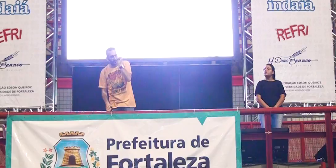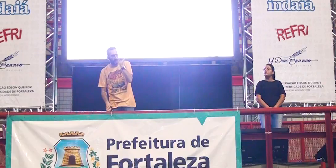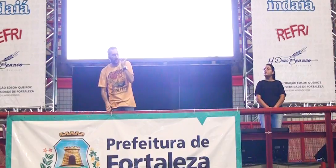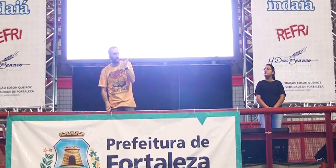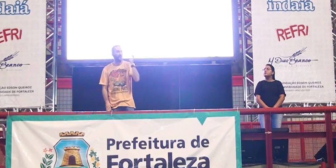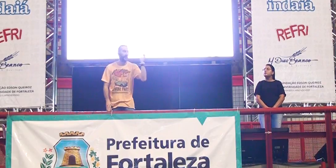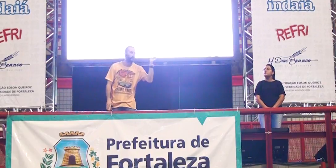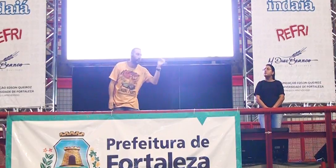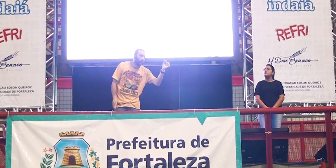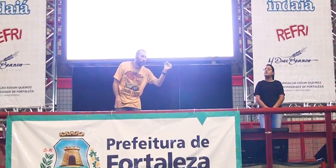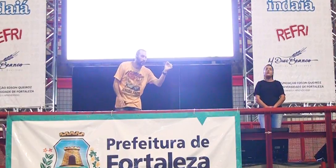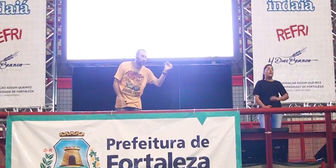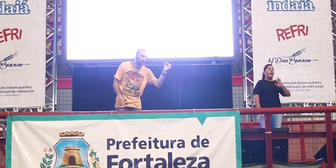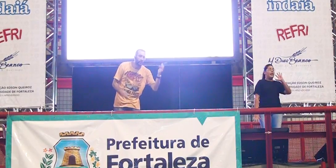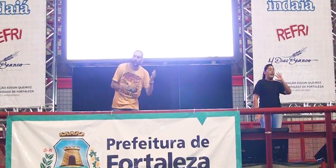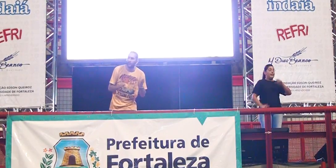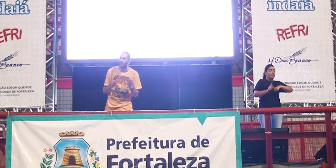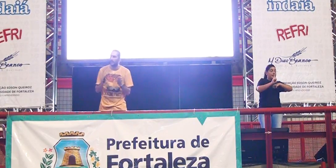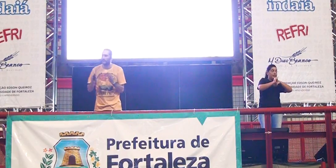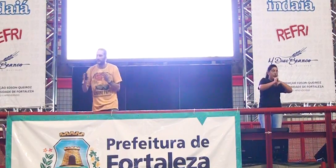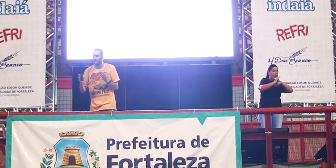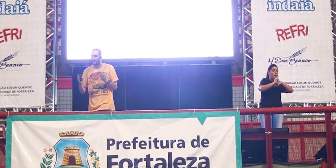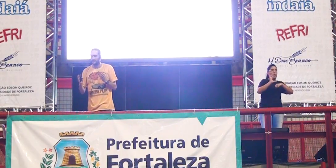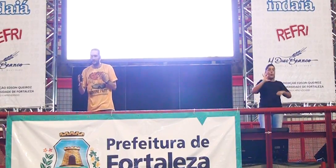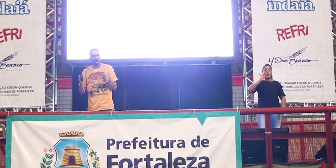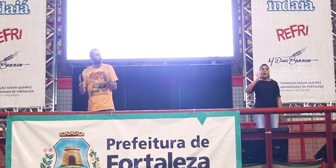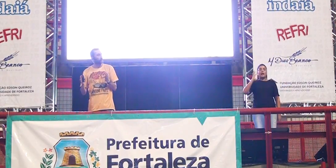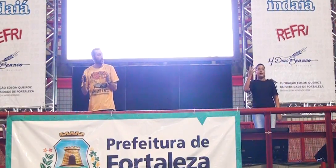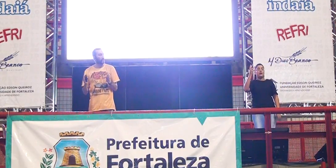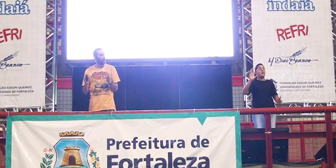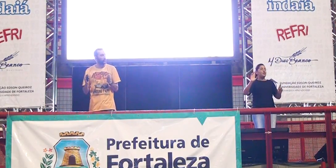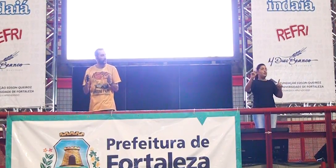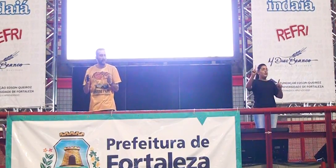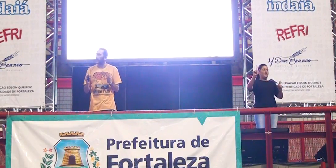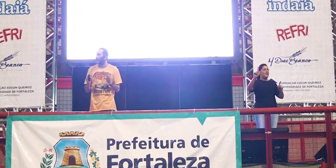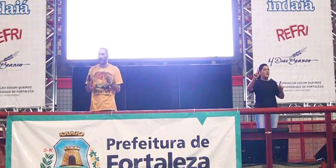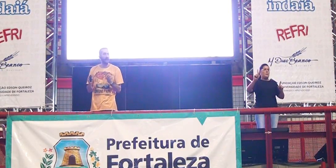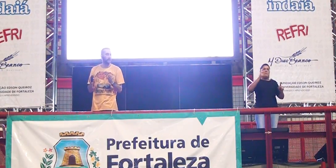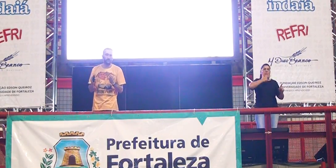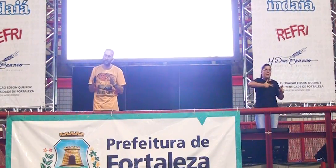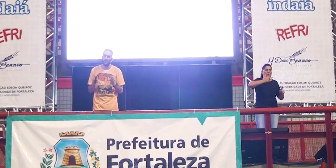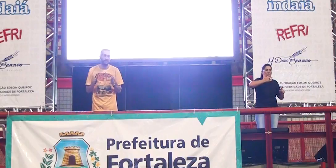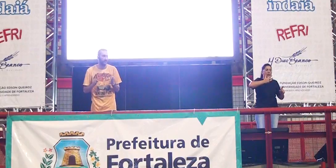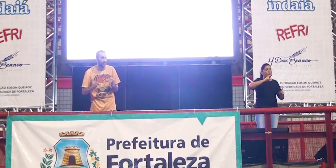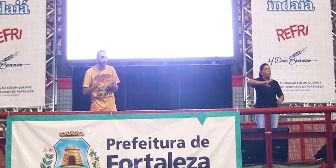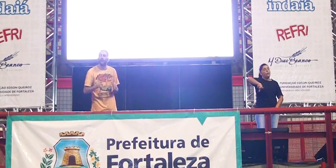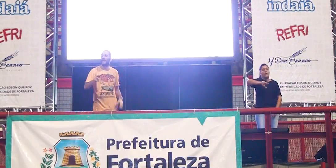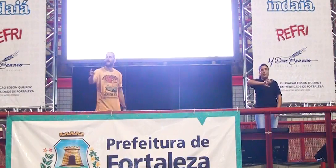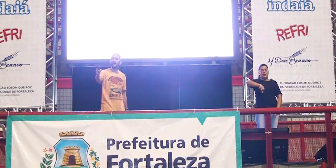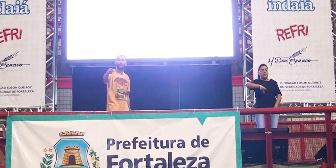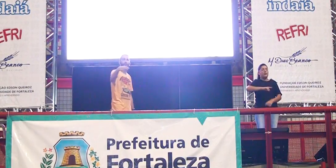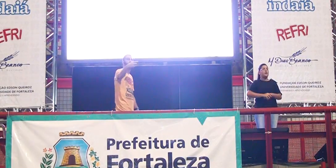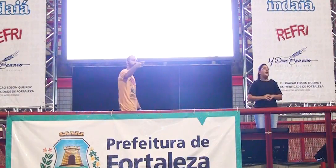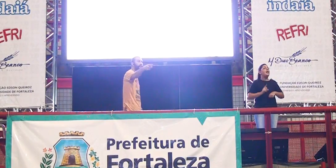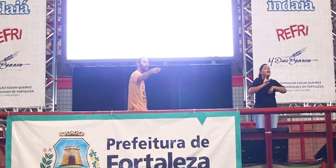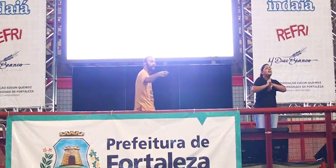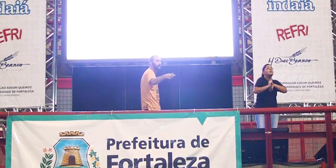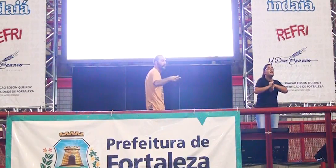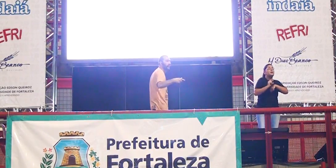Diferencie tempo e clima. Professor, não é a mesma coisa não? É não. O que é